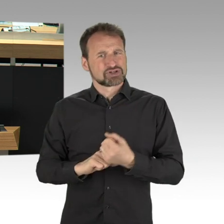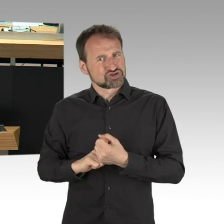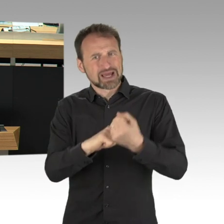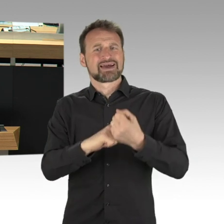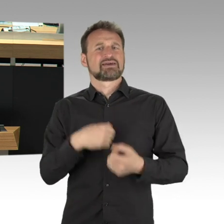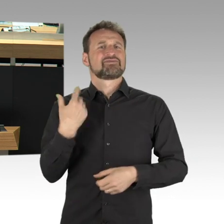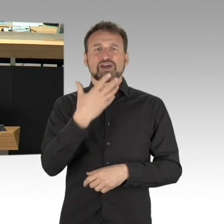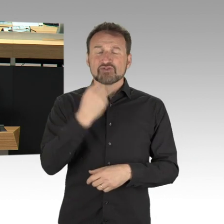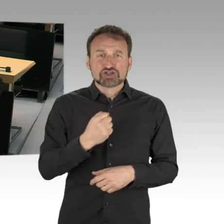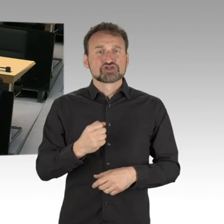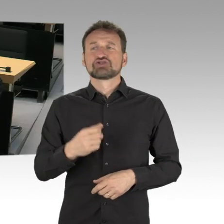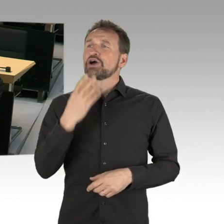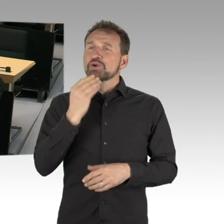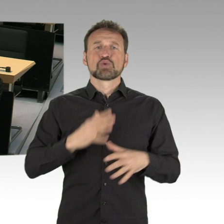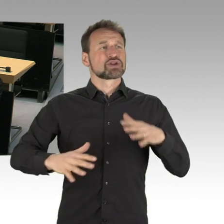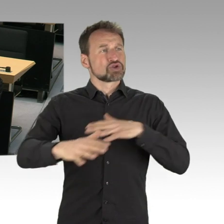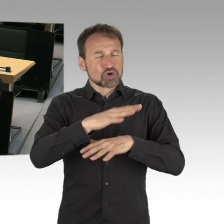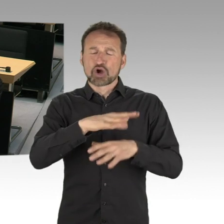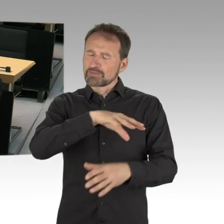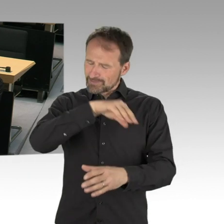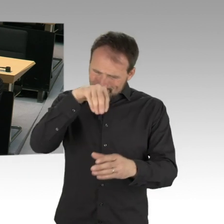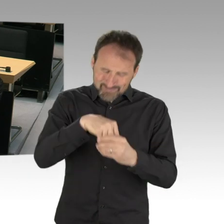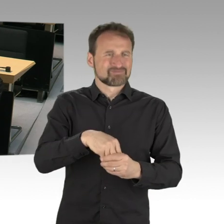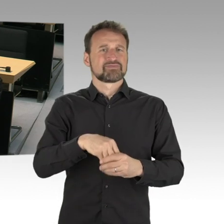Judentum ist Teil unserer Leitkultur.